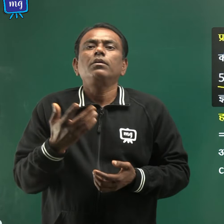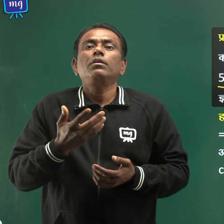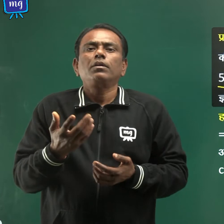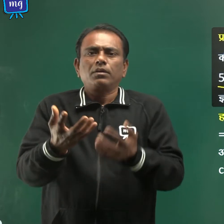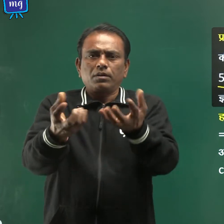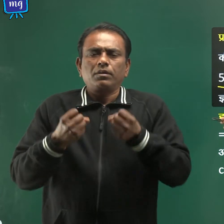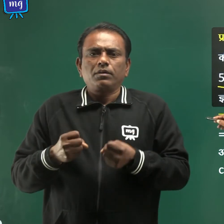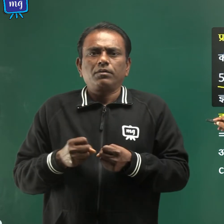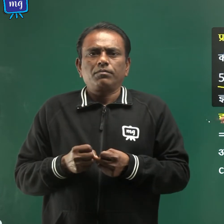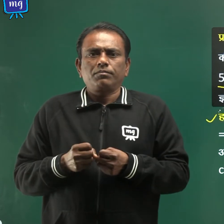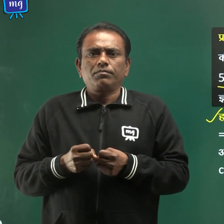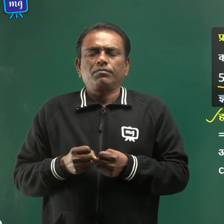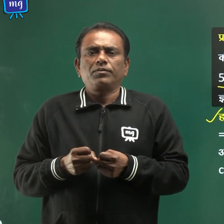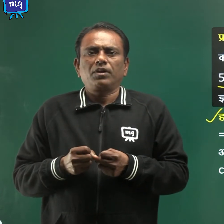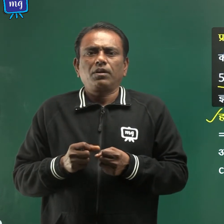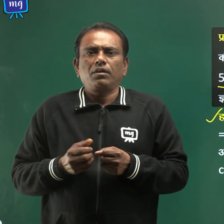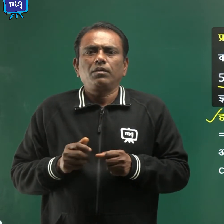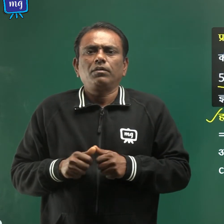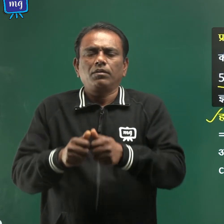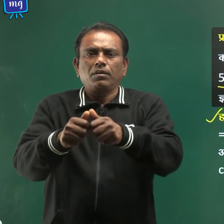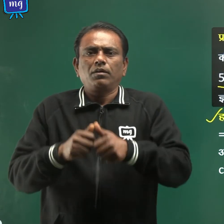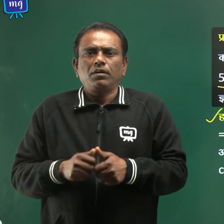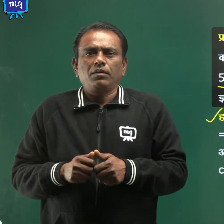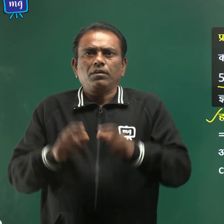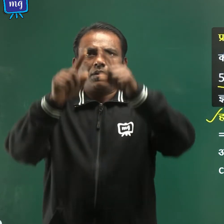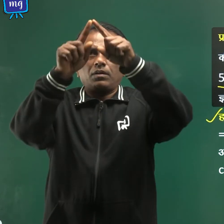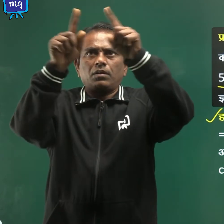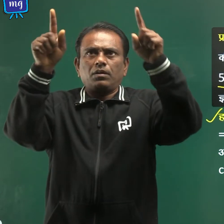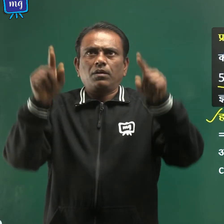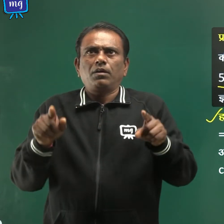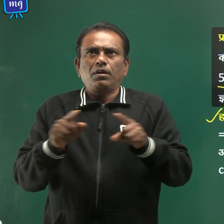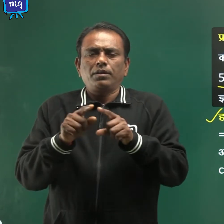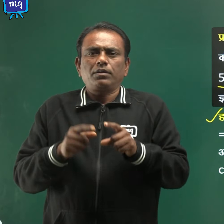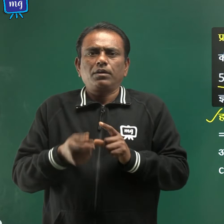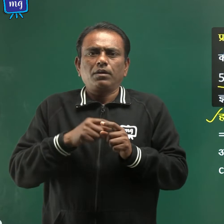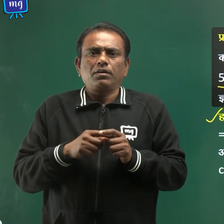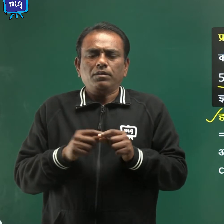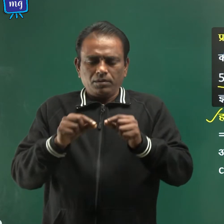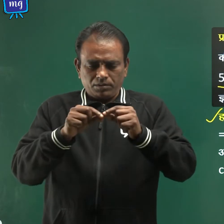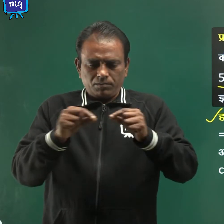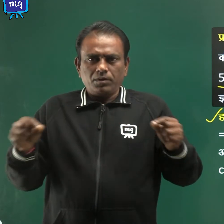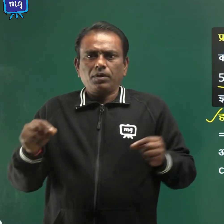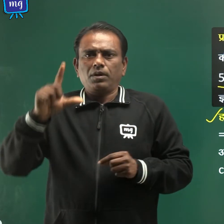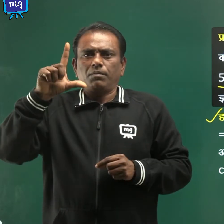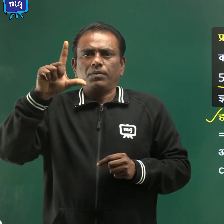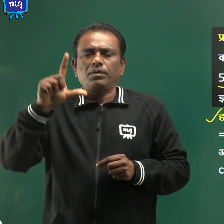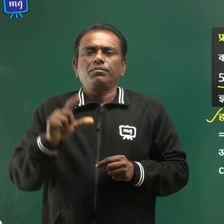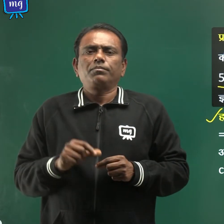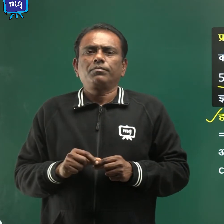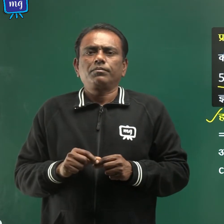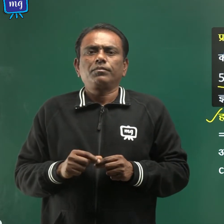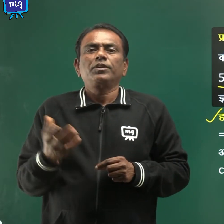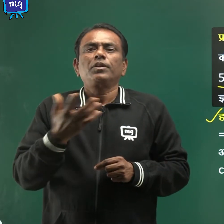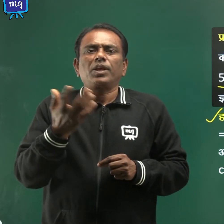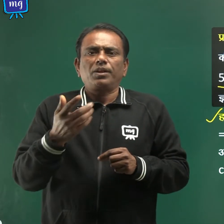कीजिए हल आयत के कि मुझे की लंबाई कि